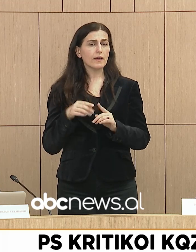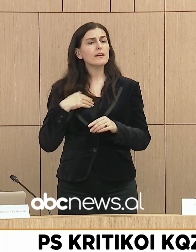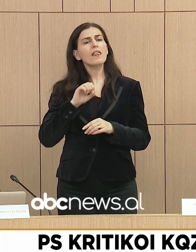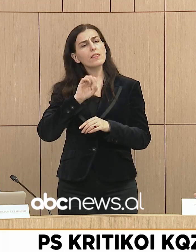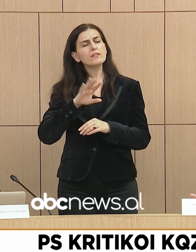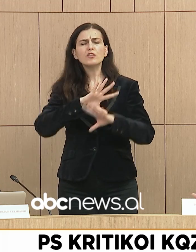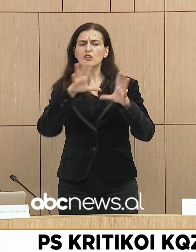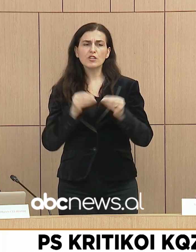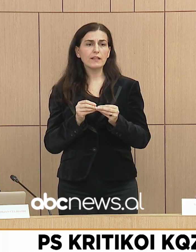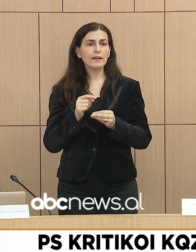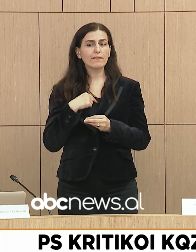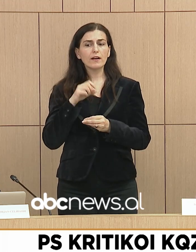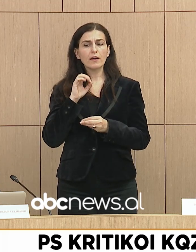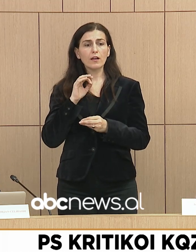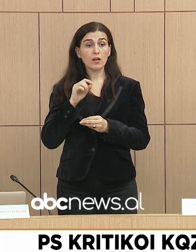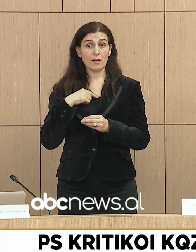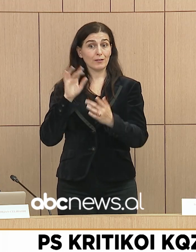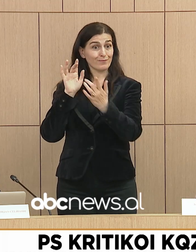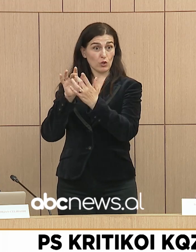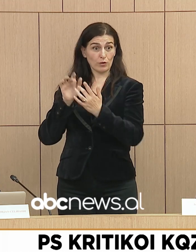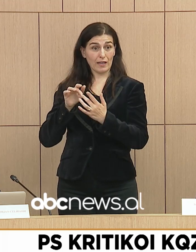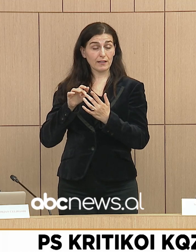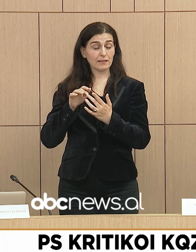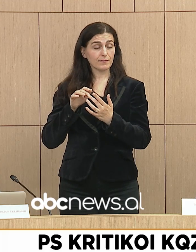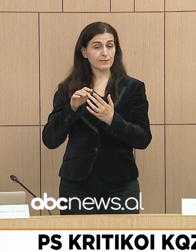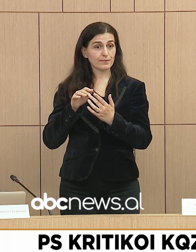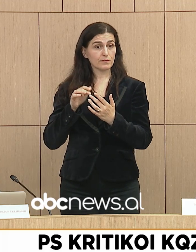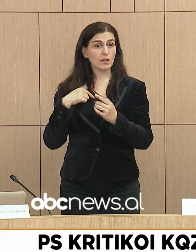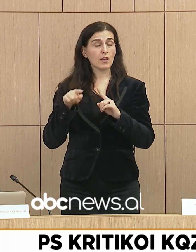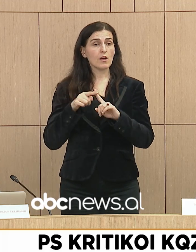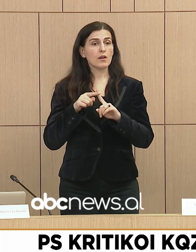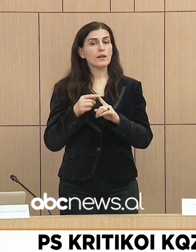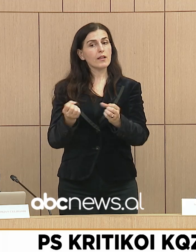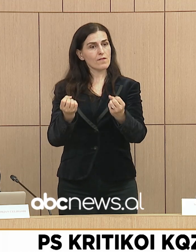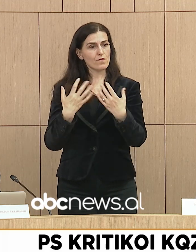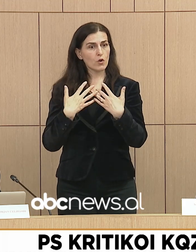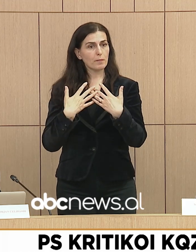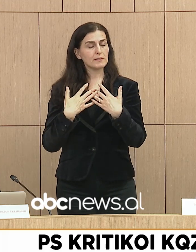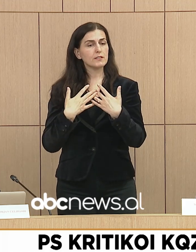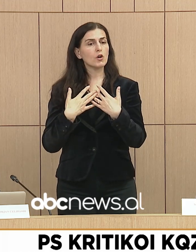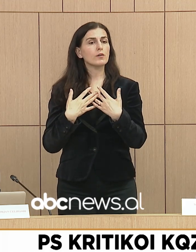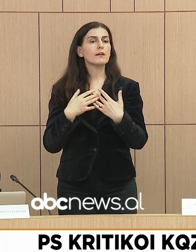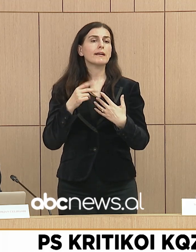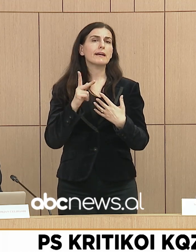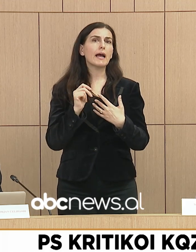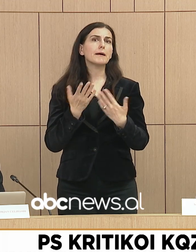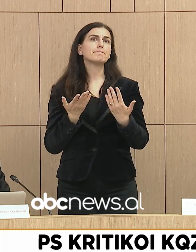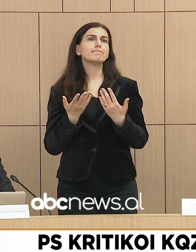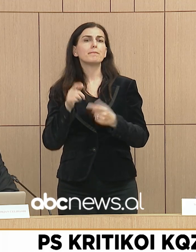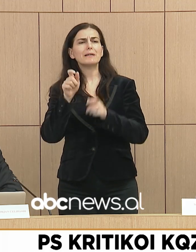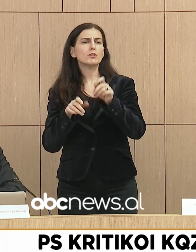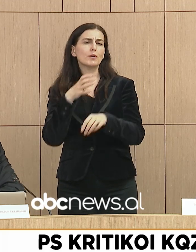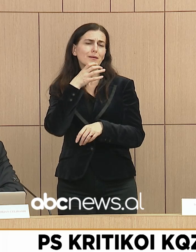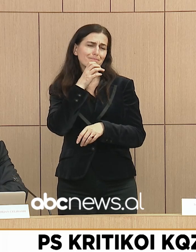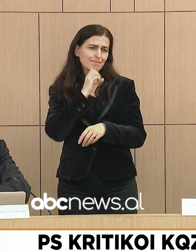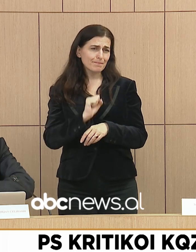shumicën e rasteve, por të gjithë ata operatorë që kemi kontaktuar, kanë informuar që bëhej fjalë për kategori të moshave